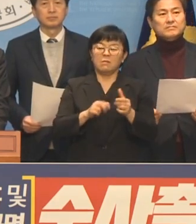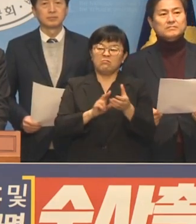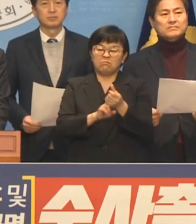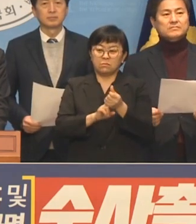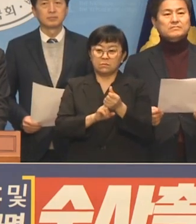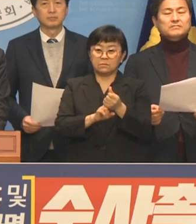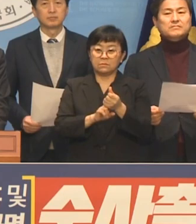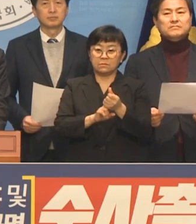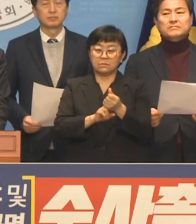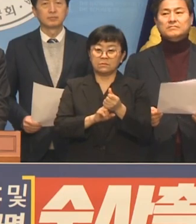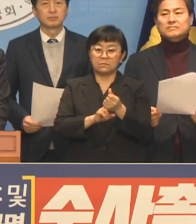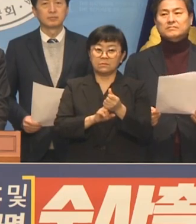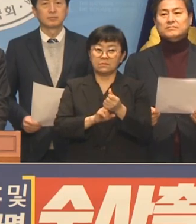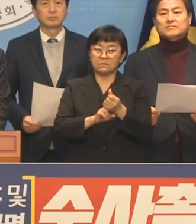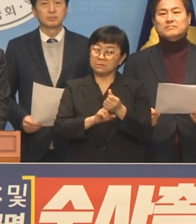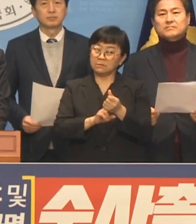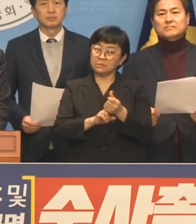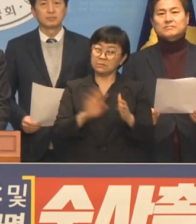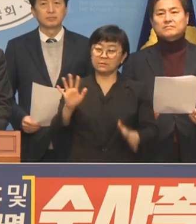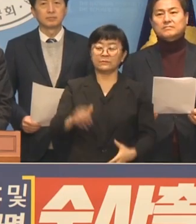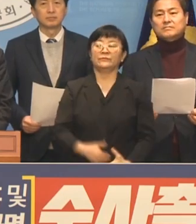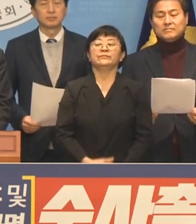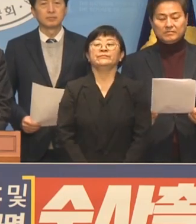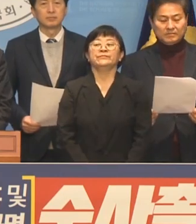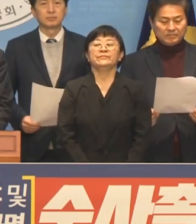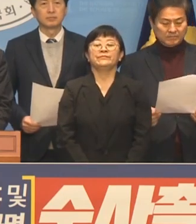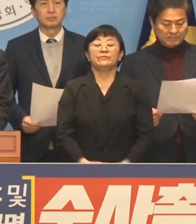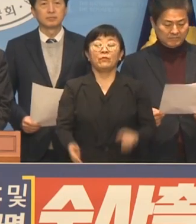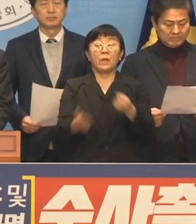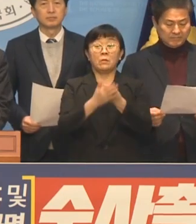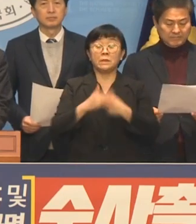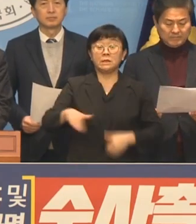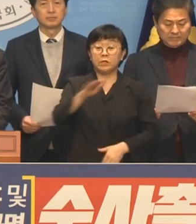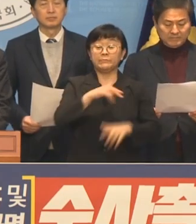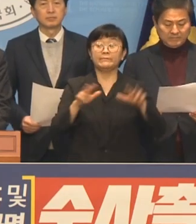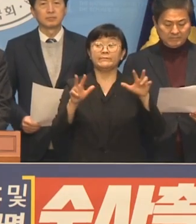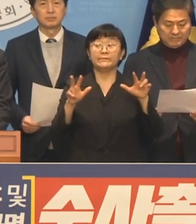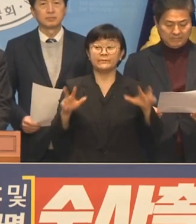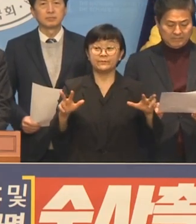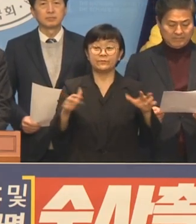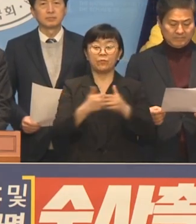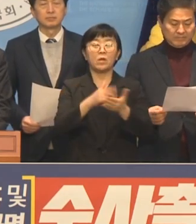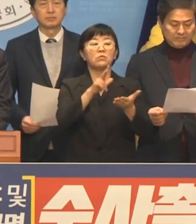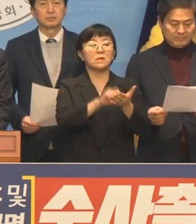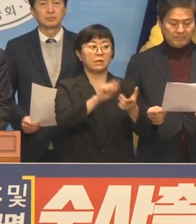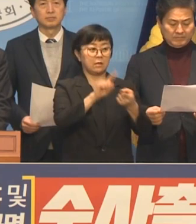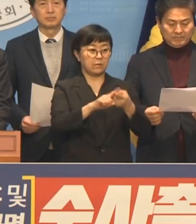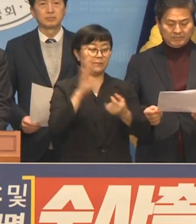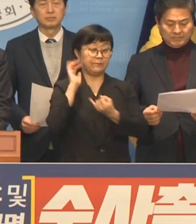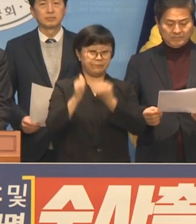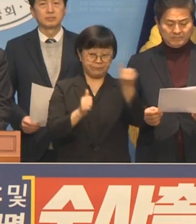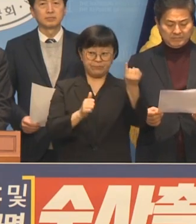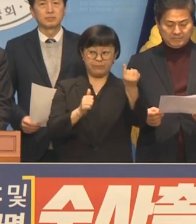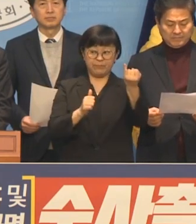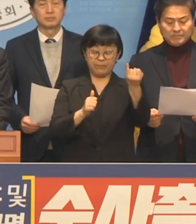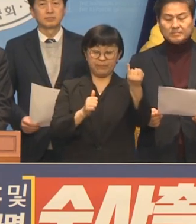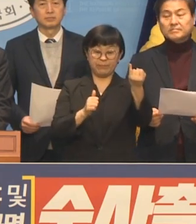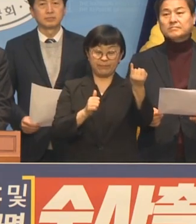은폐에만 관심을 갖고 있는 것 같습니다. 그래서 저희는 이제 이 문제 김건희